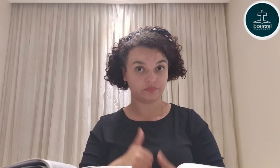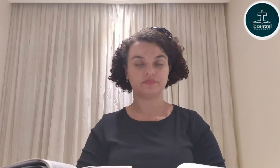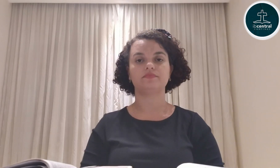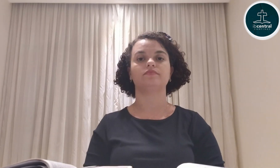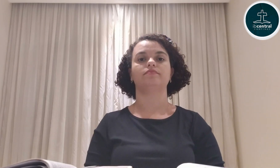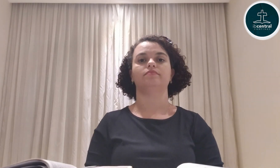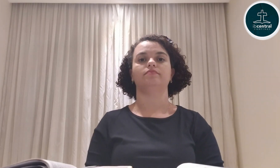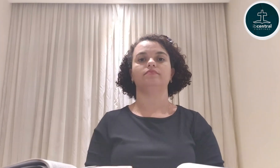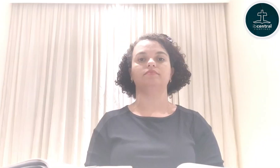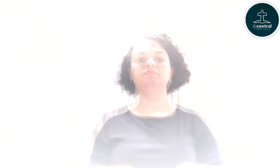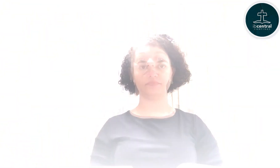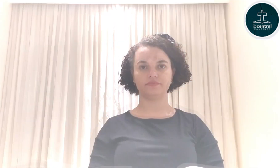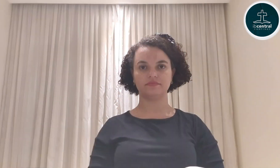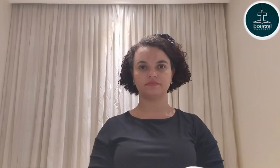matou o seu irmão.